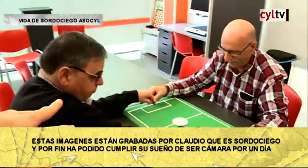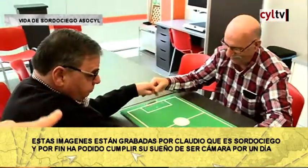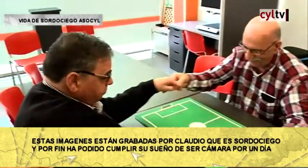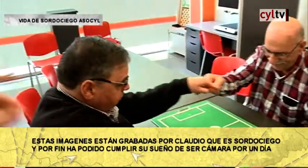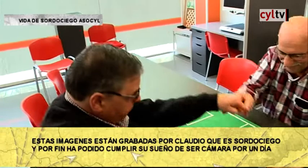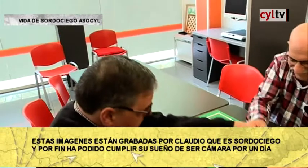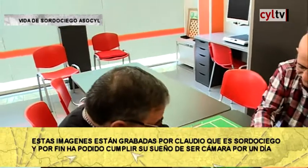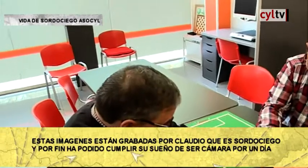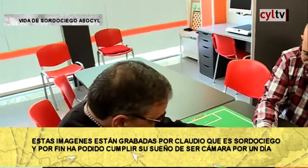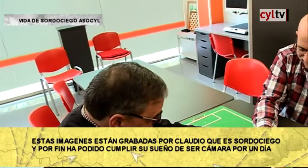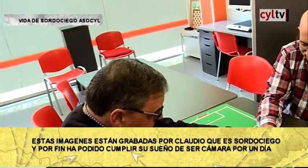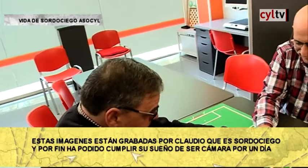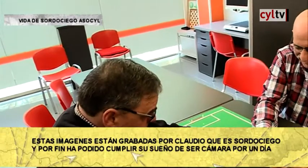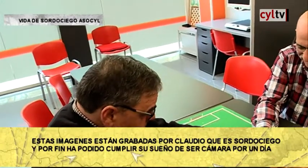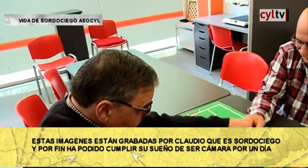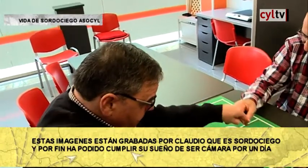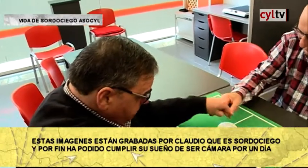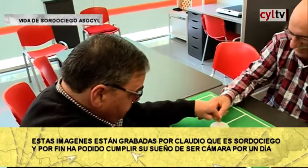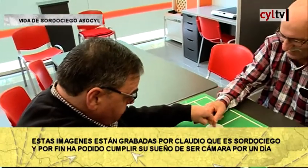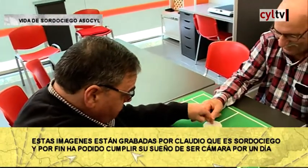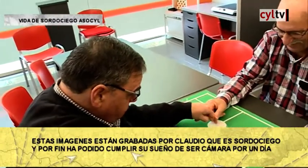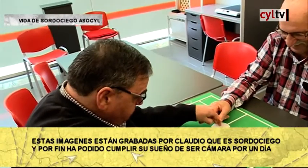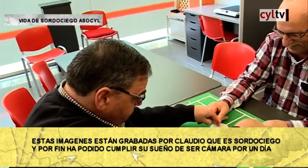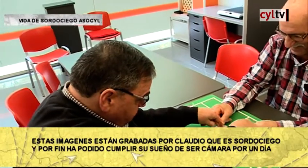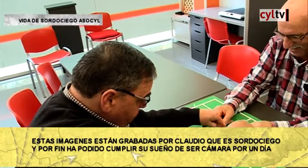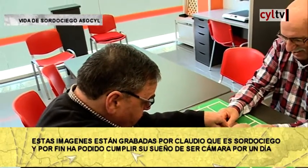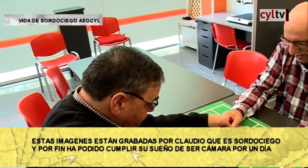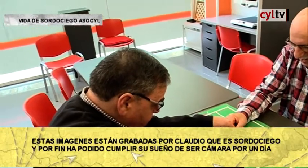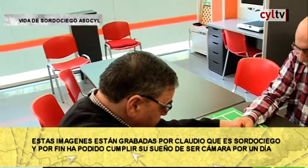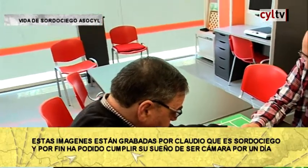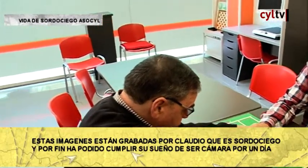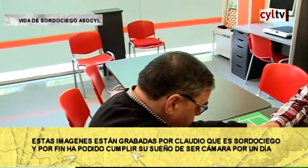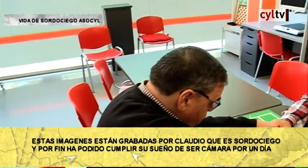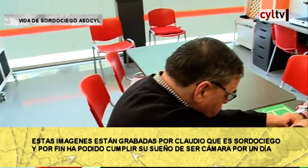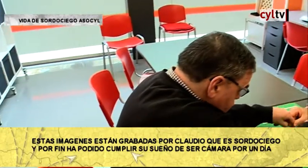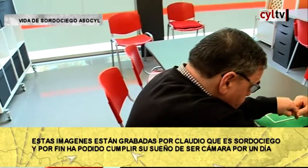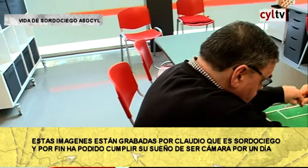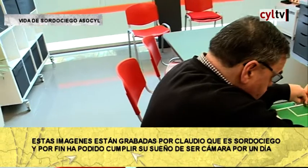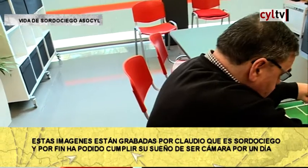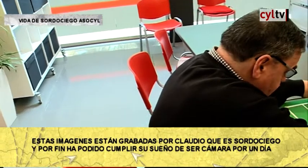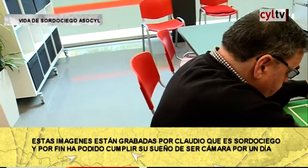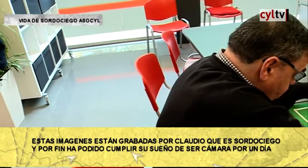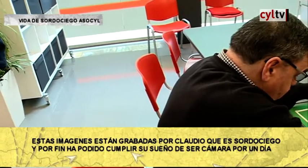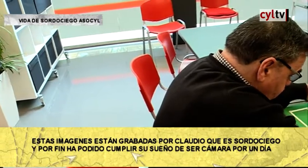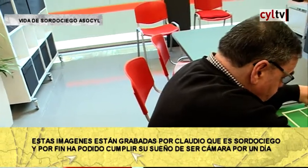además hay algunas personas sordociegas que les encanta el fútbol porque tienen recuerdos de antes cuando veían, sí. Entonces, para poder